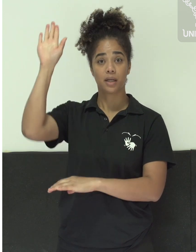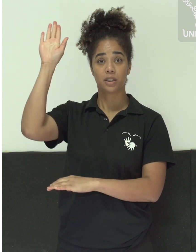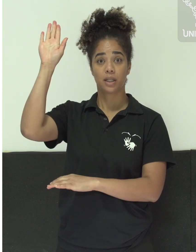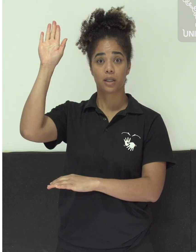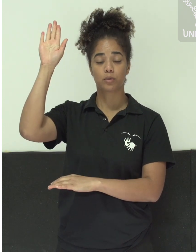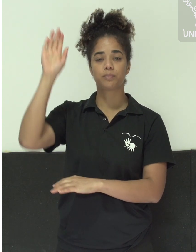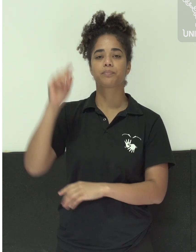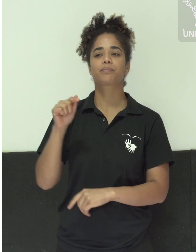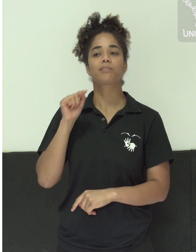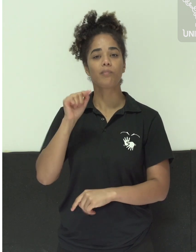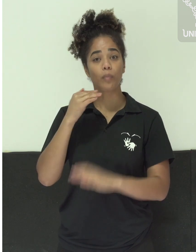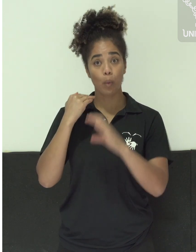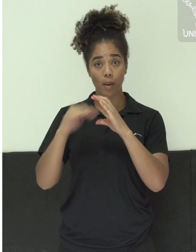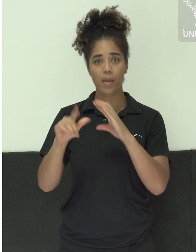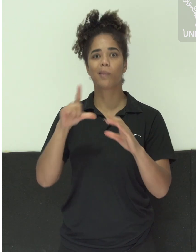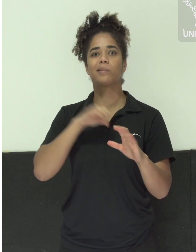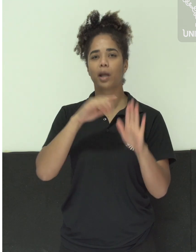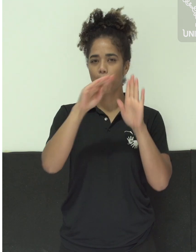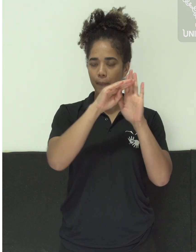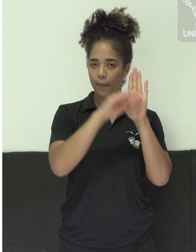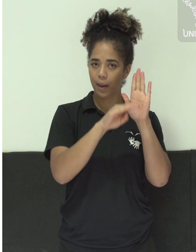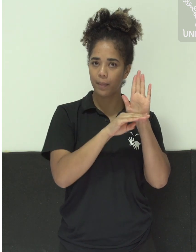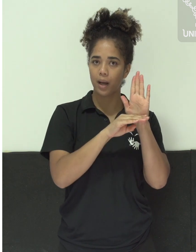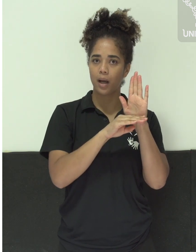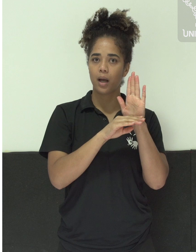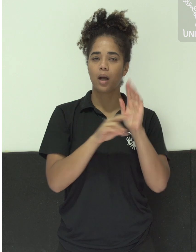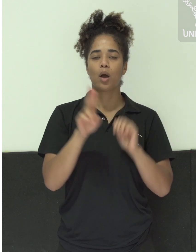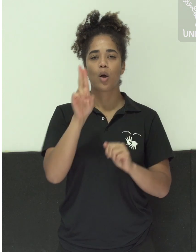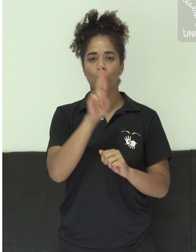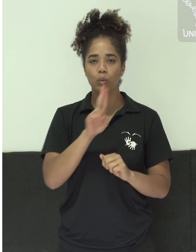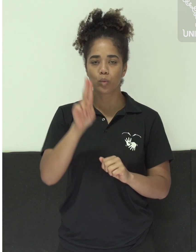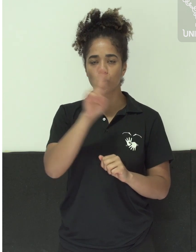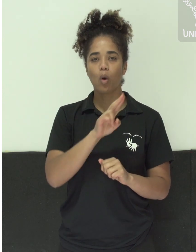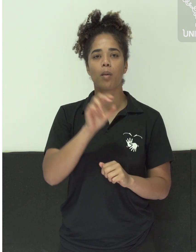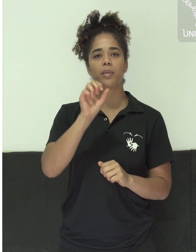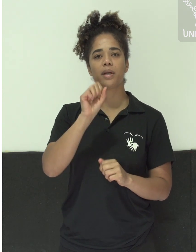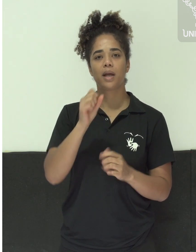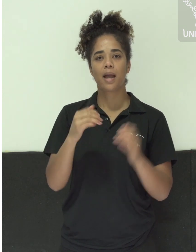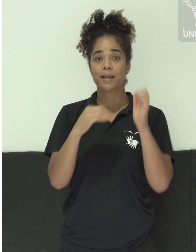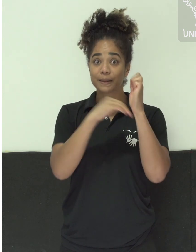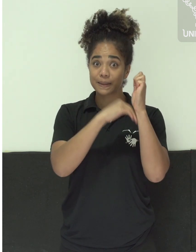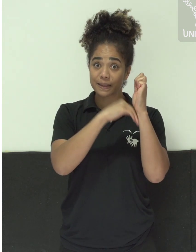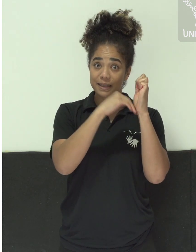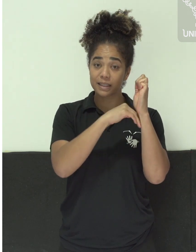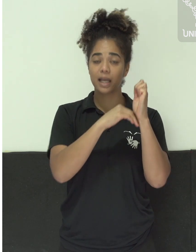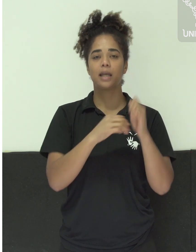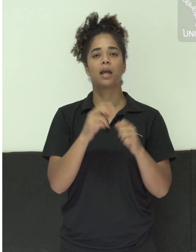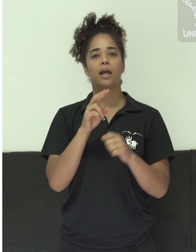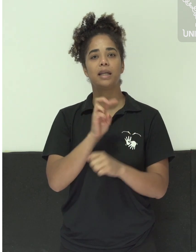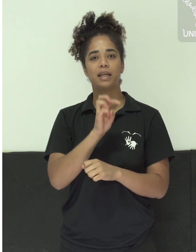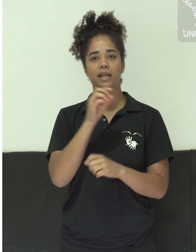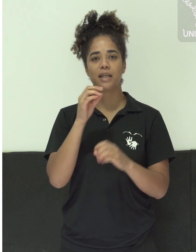constando usuário, senha e link para acesso ao sistema de pré-cadastro online, o qual é a